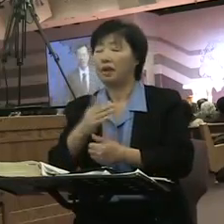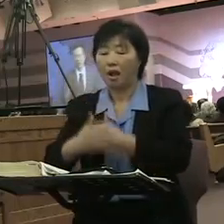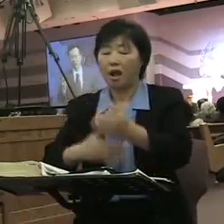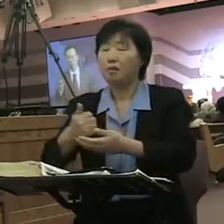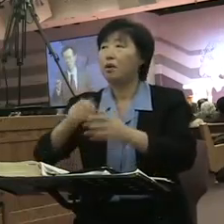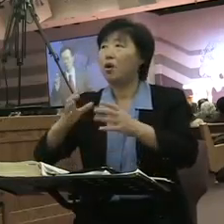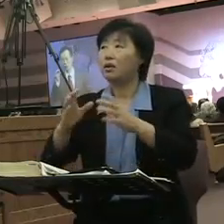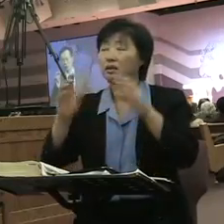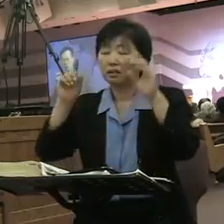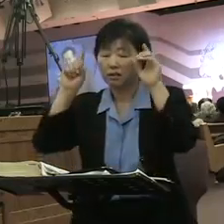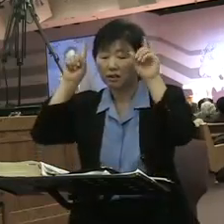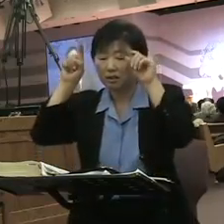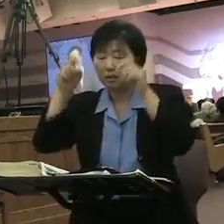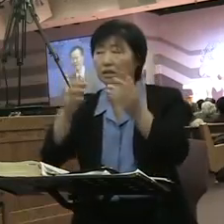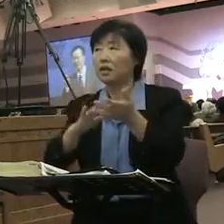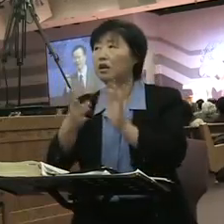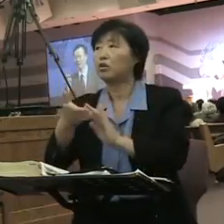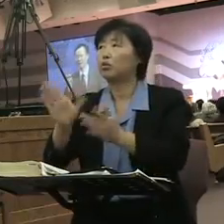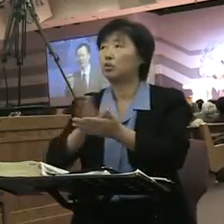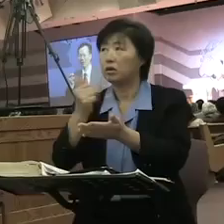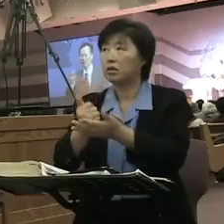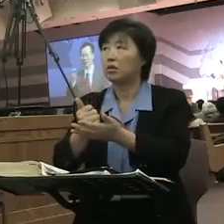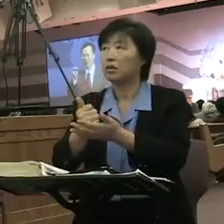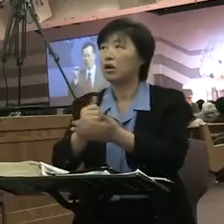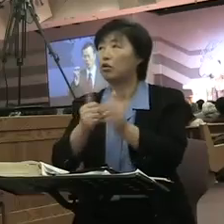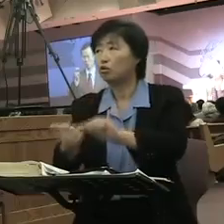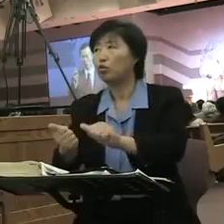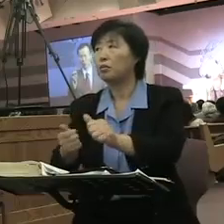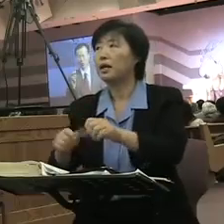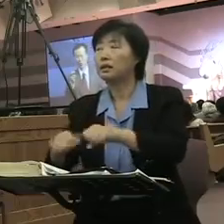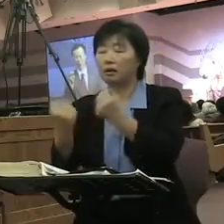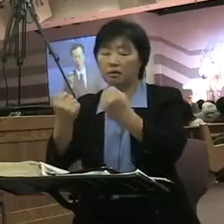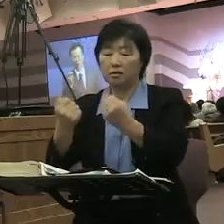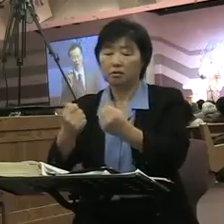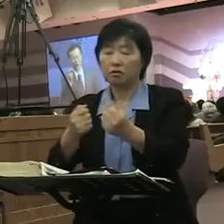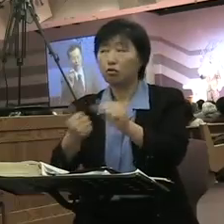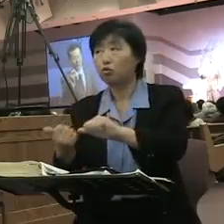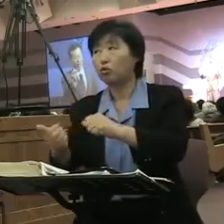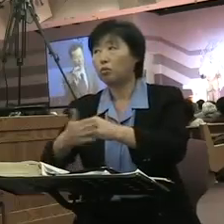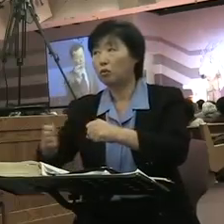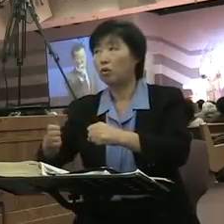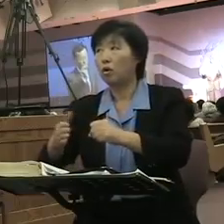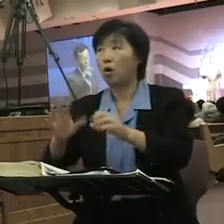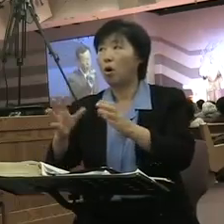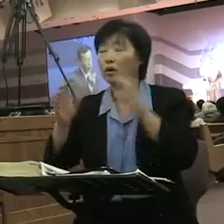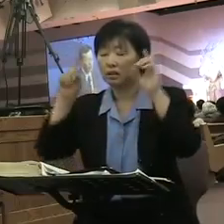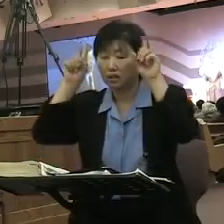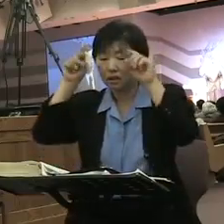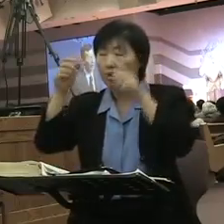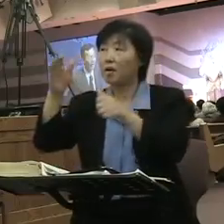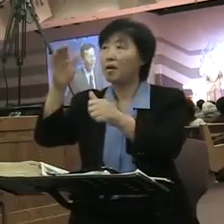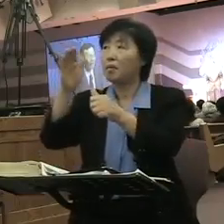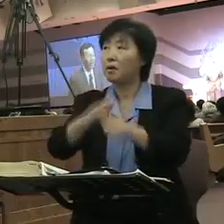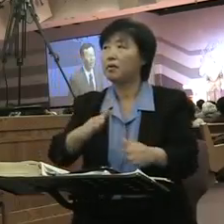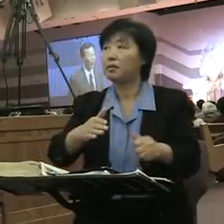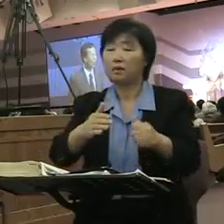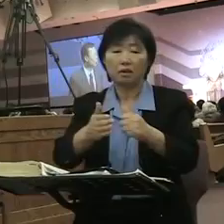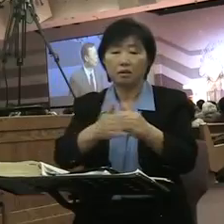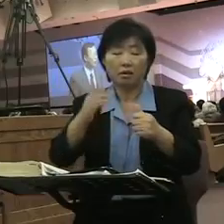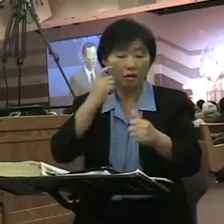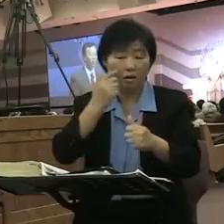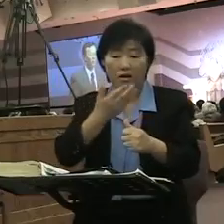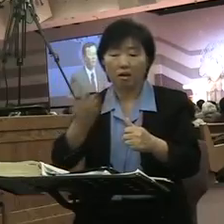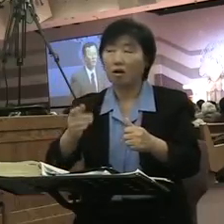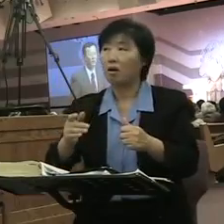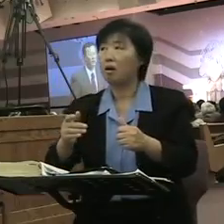하나님의 어린 양 예수 그리스도의 죽음 사건입니다. 그의 죽음으로 어린 양이 패배했습니까?